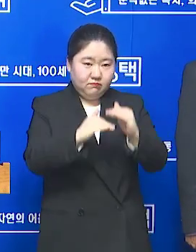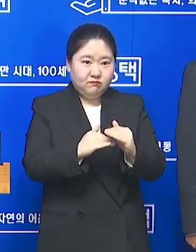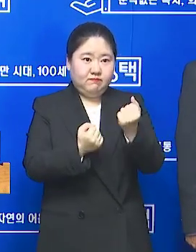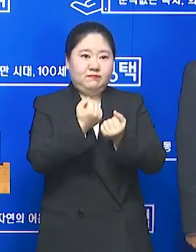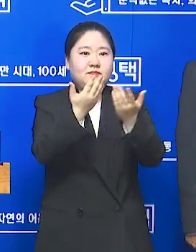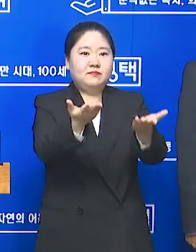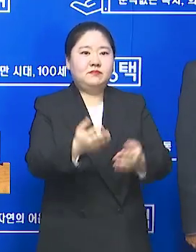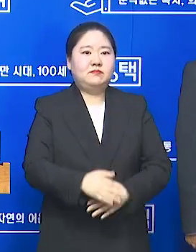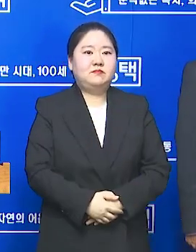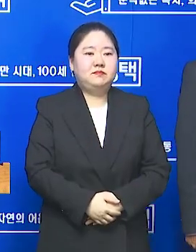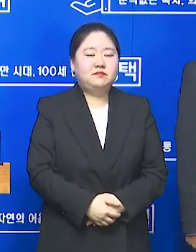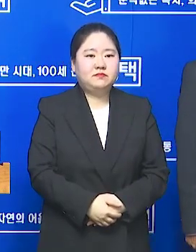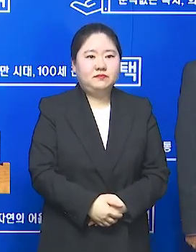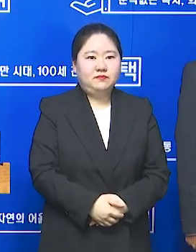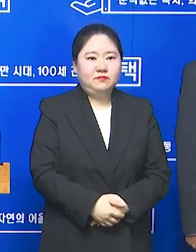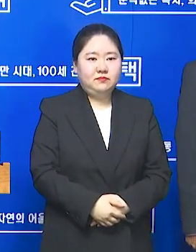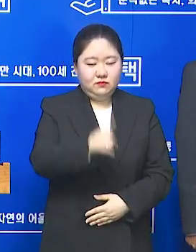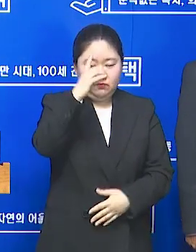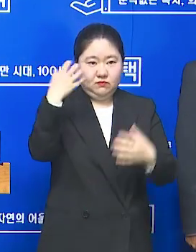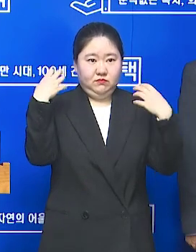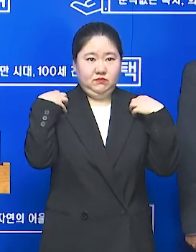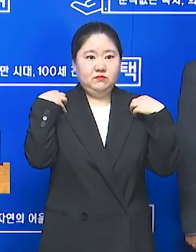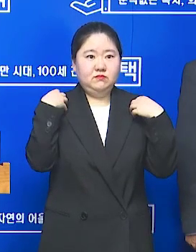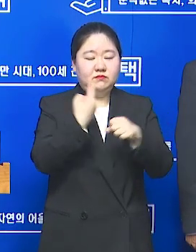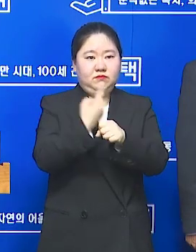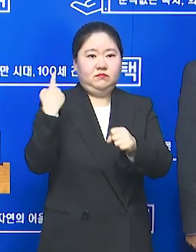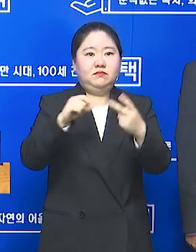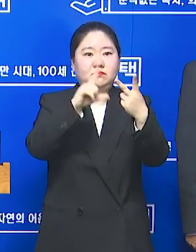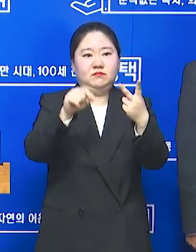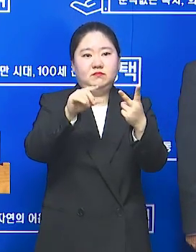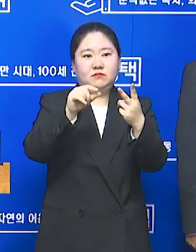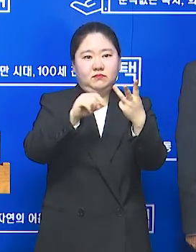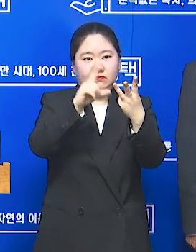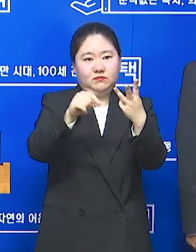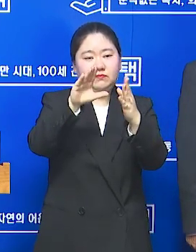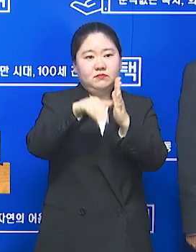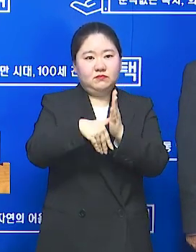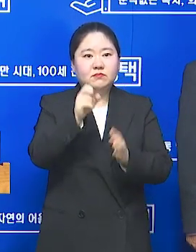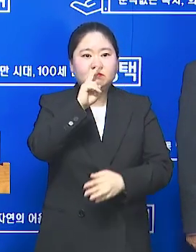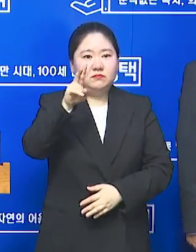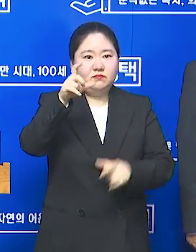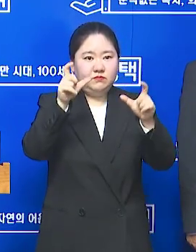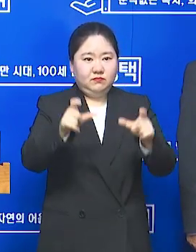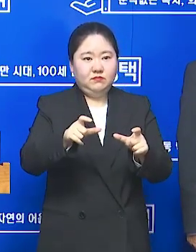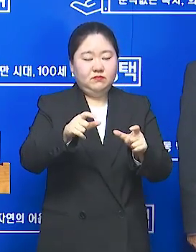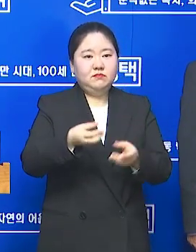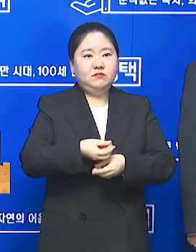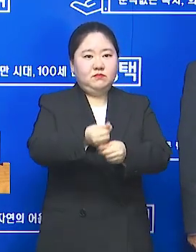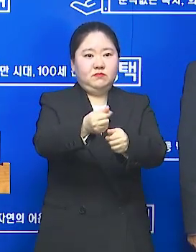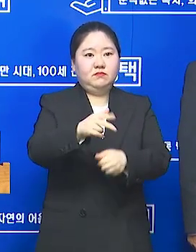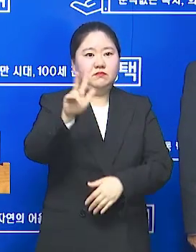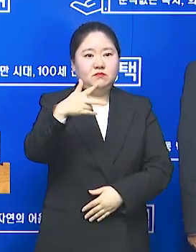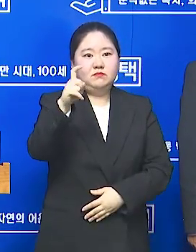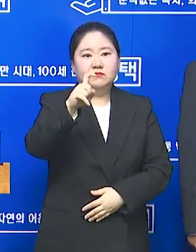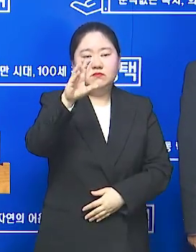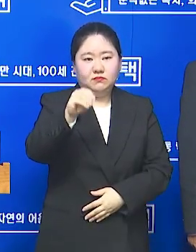말씀드리겠습니다. 정부는 지난해 3월 용인시에 710만 평방제곱미터